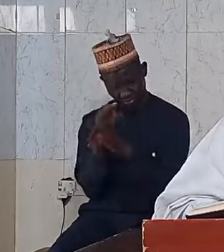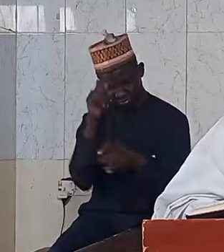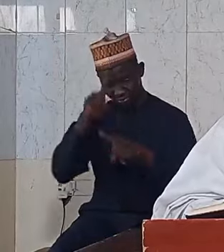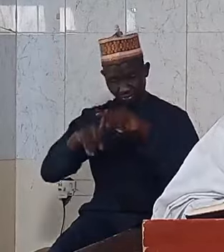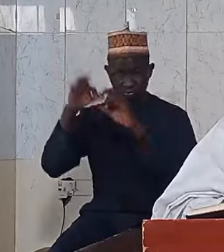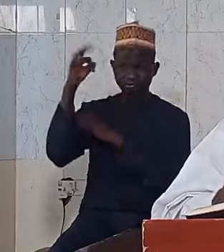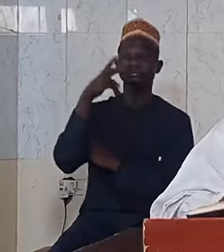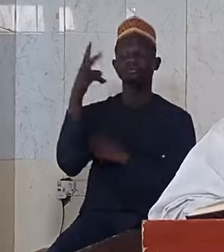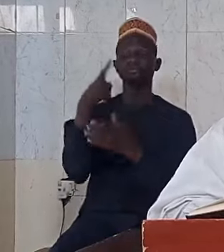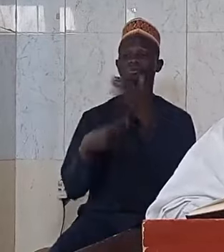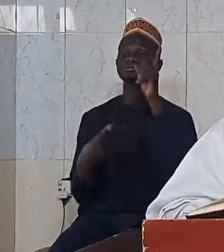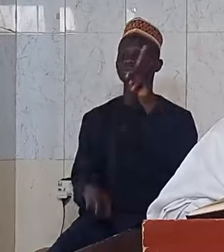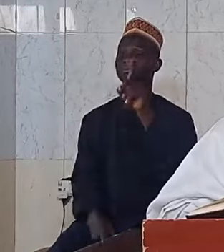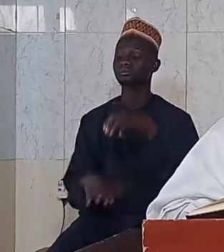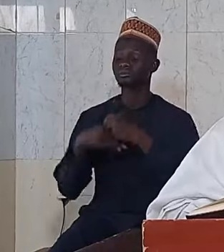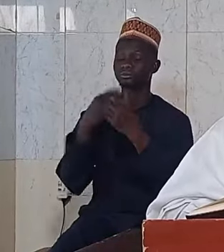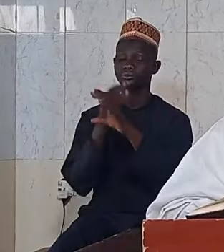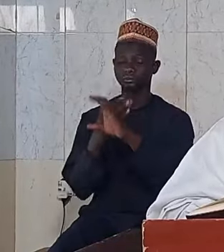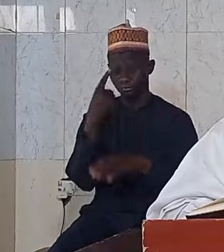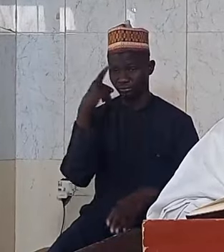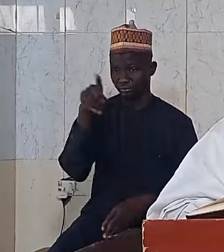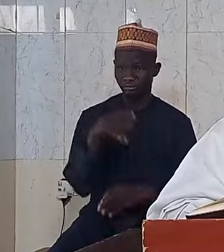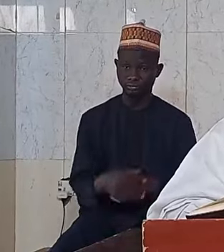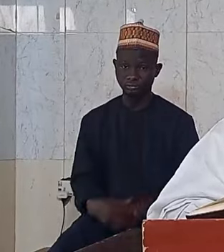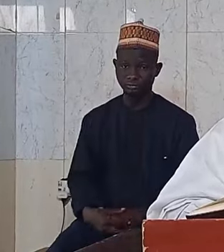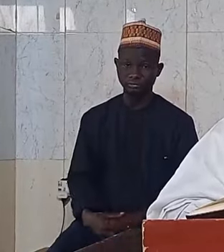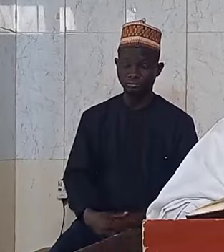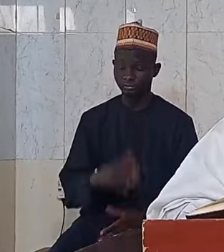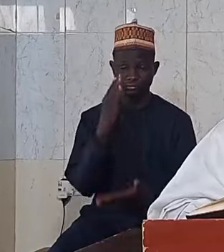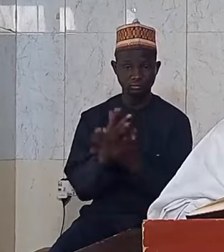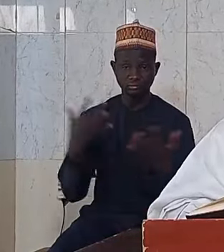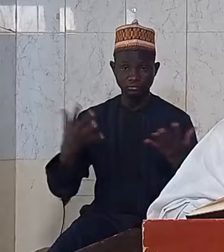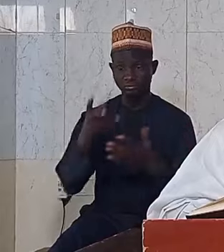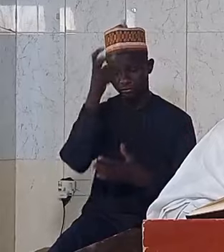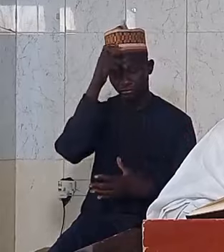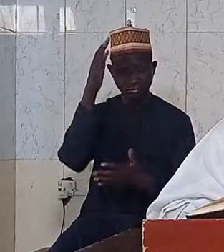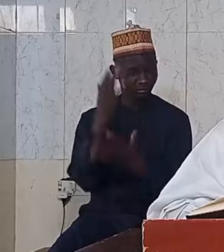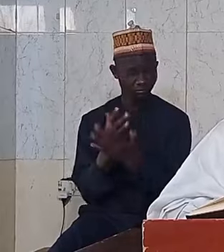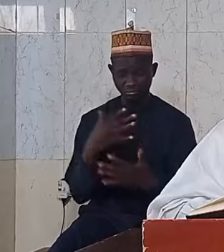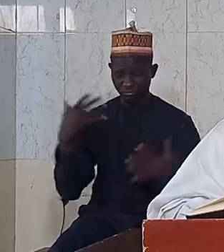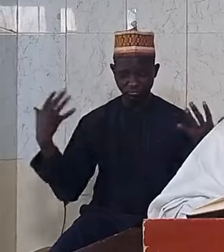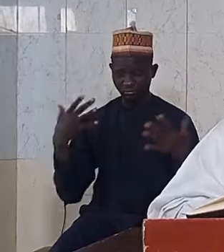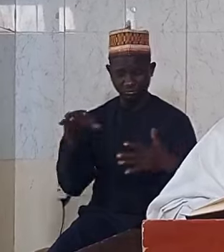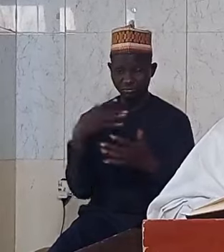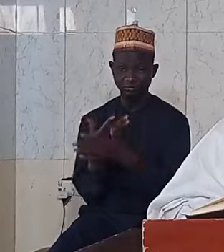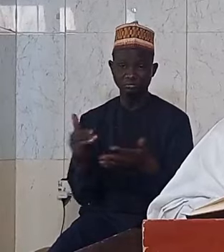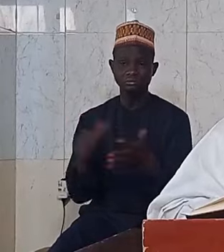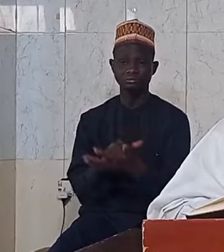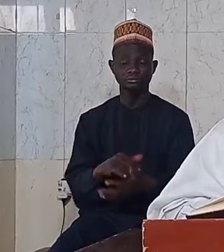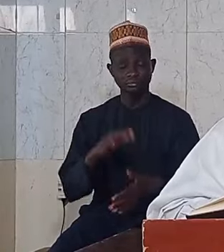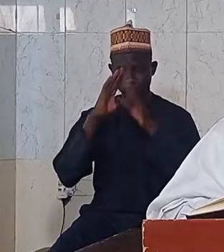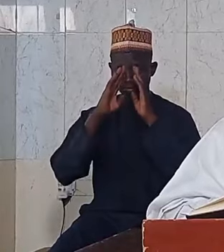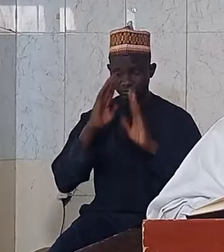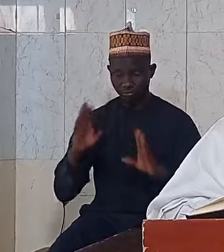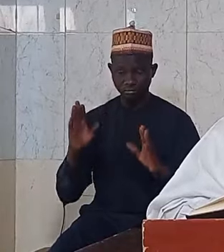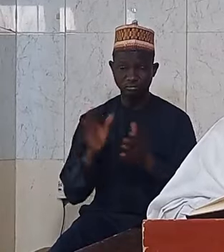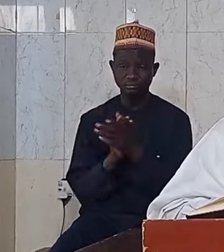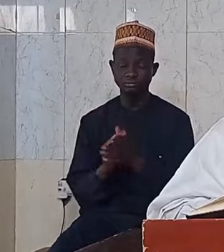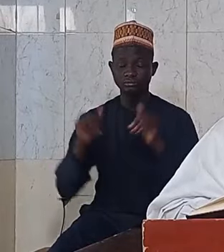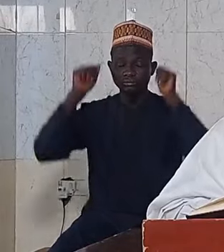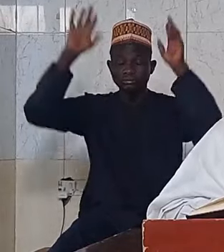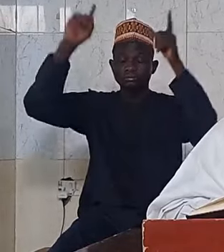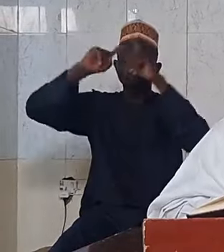Allah zaka yi mamaki irin tsaron da Allah maduki zai baka ka daina tsoron shedanu ka daina tsoron irin waɗannan abubuwa ka kwantar da hankalinka ka